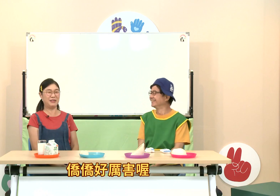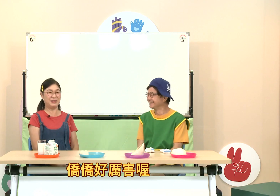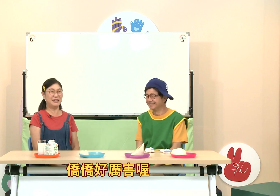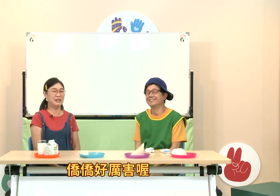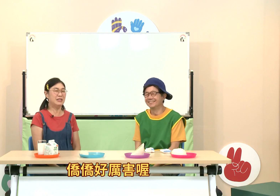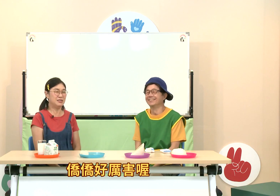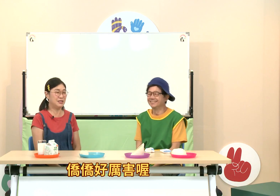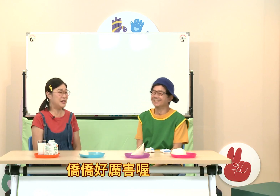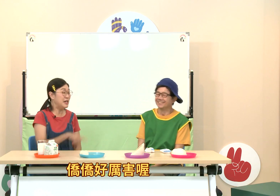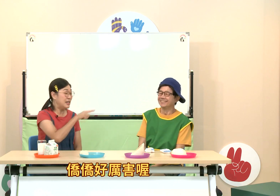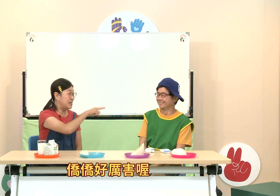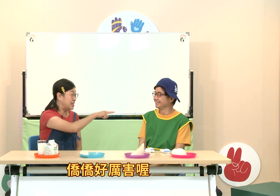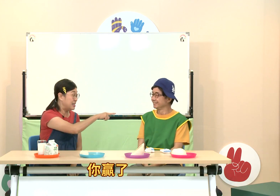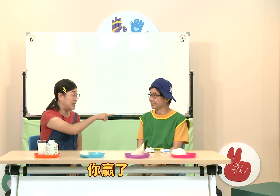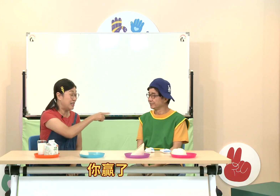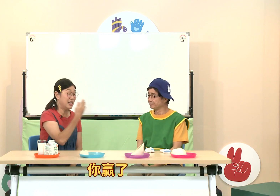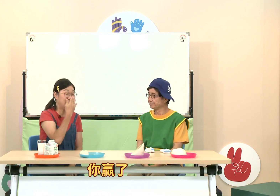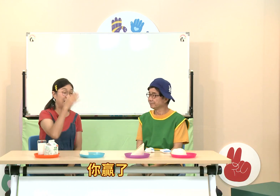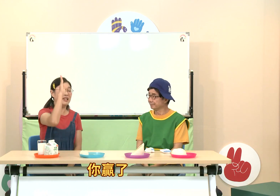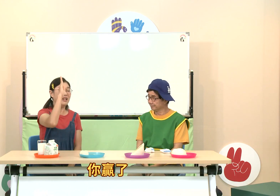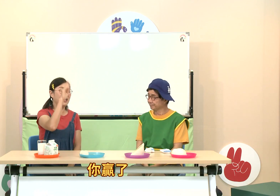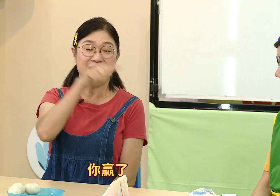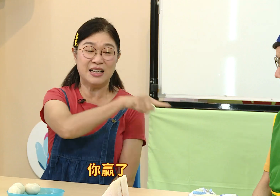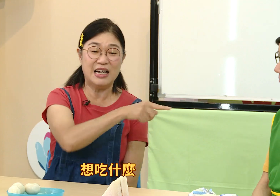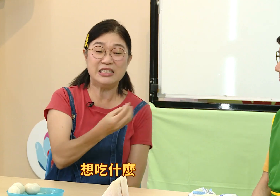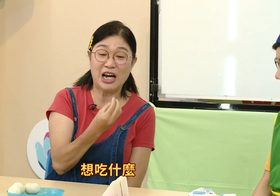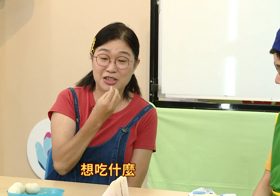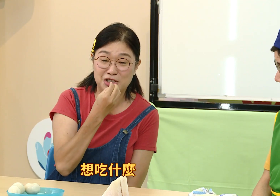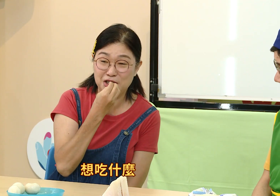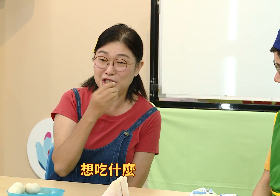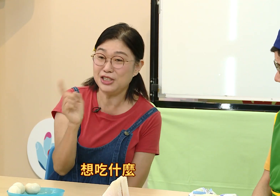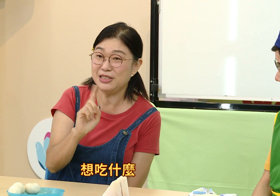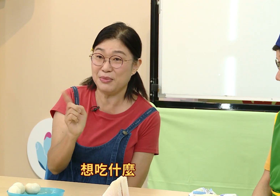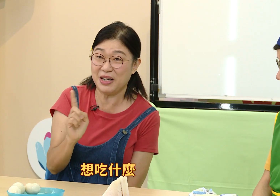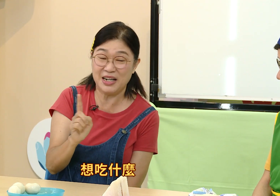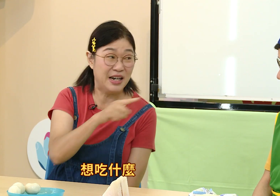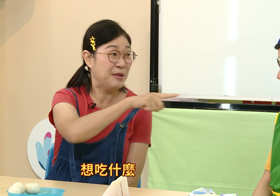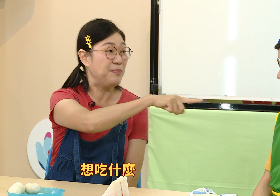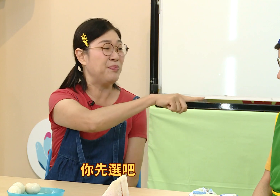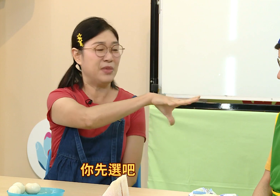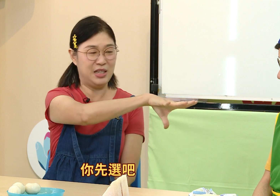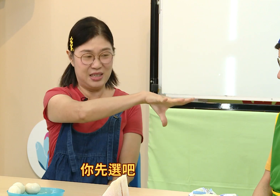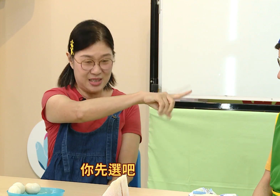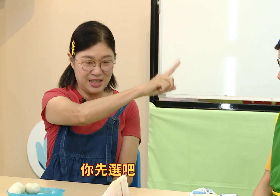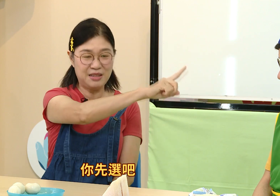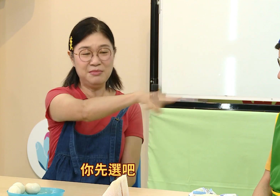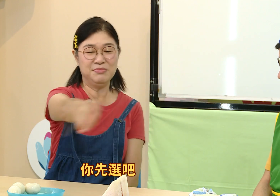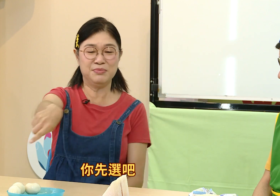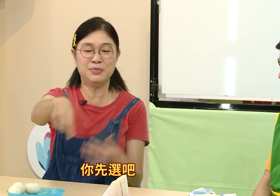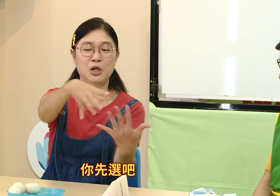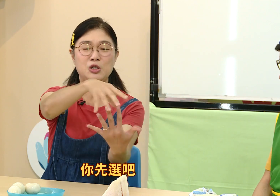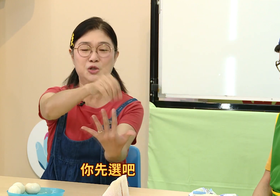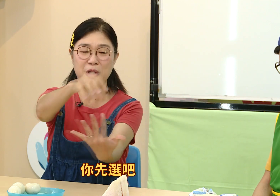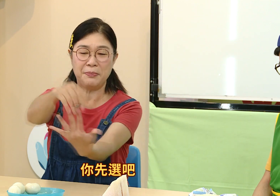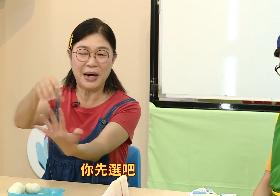你贏了想吃什麼你先選吧